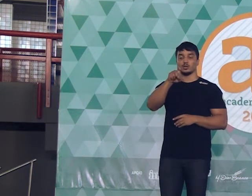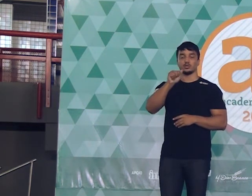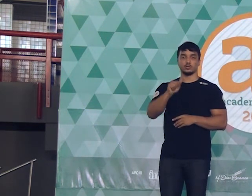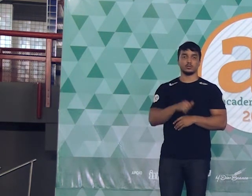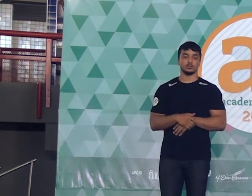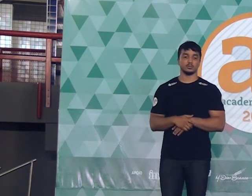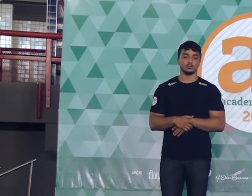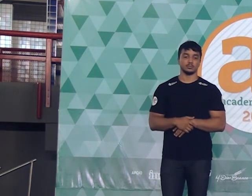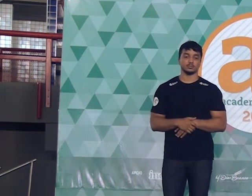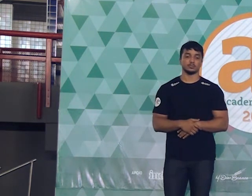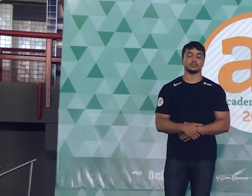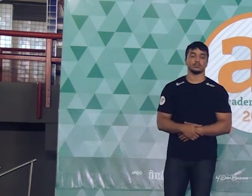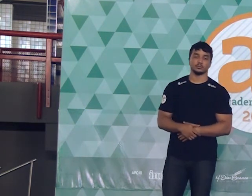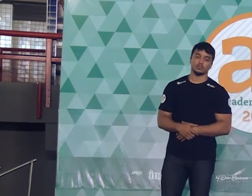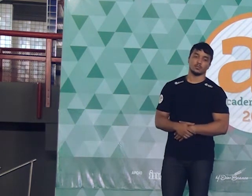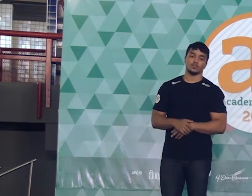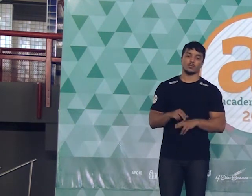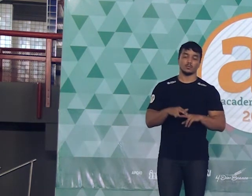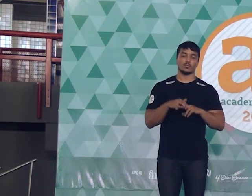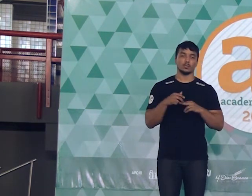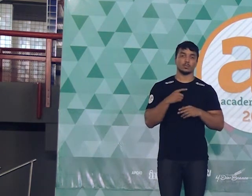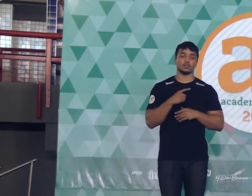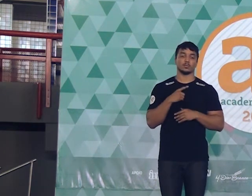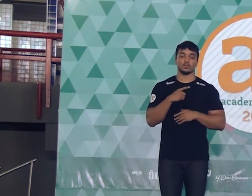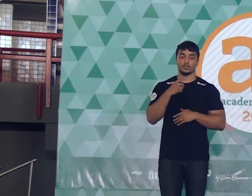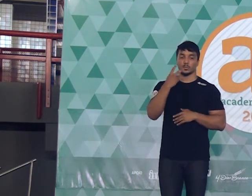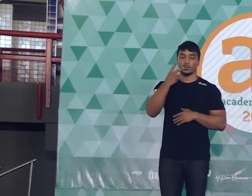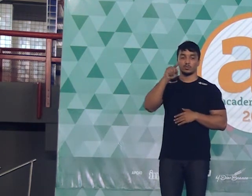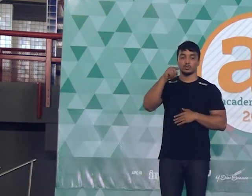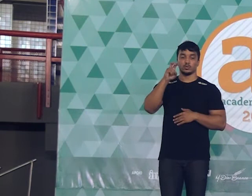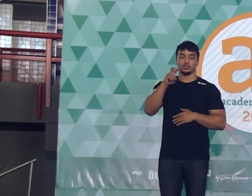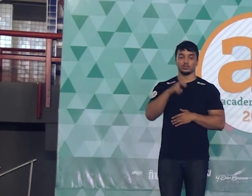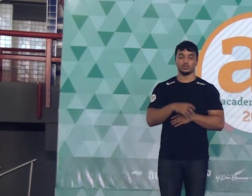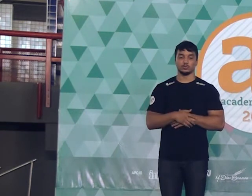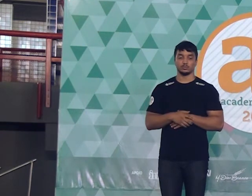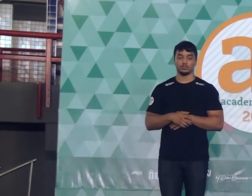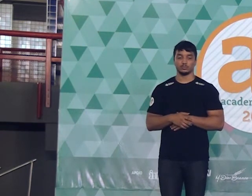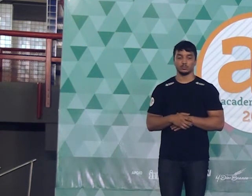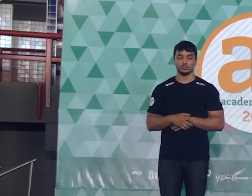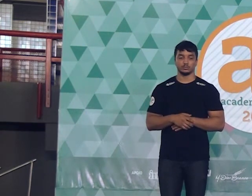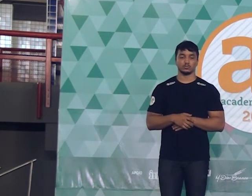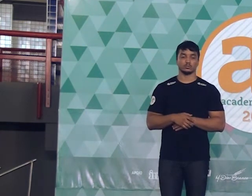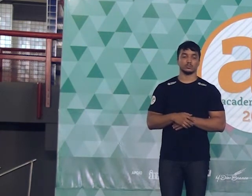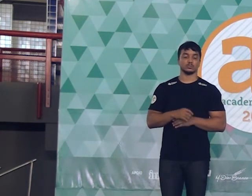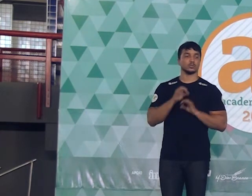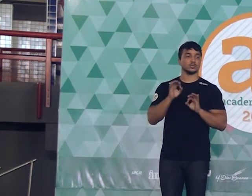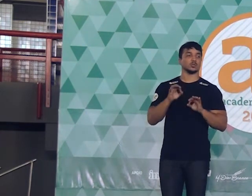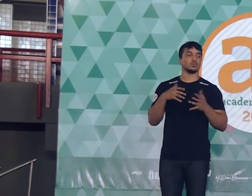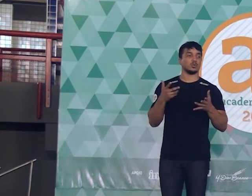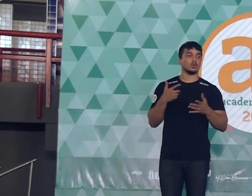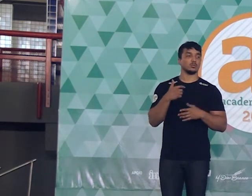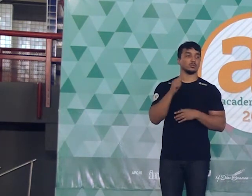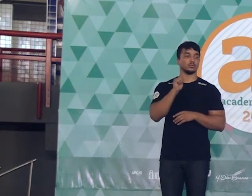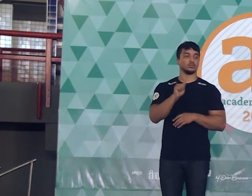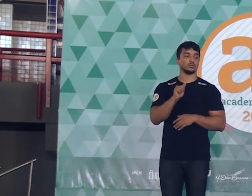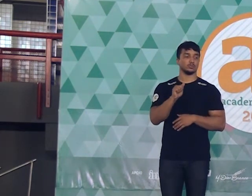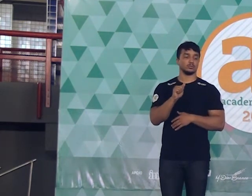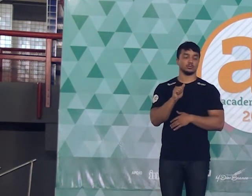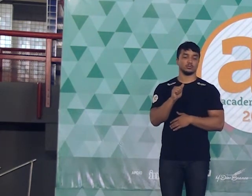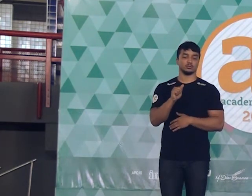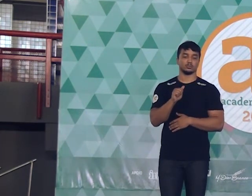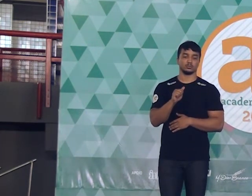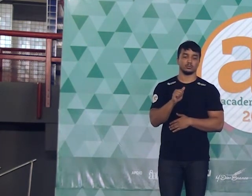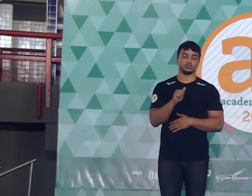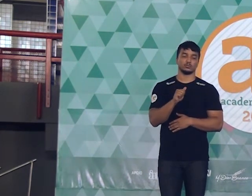cada carro, vezes 2. Então, isso me daria 2,5. Nós temos como resposta corretinha para essa questão